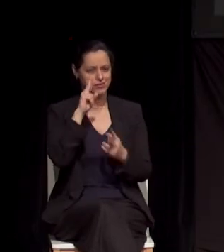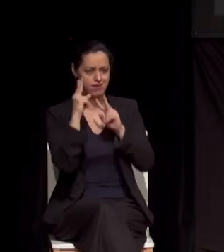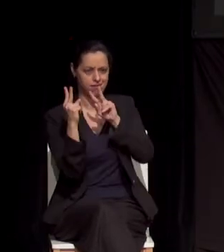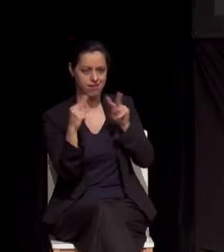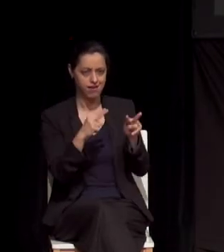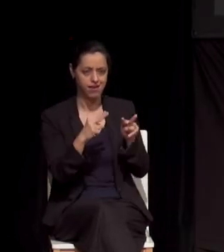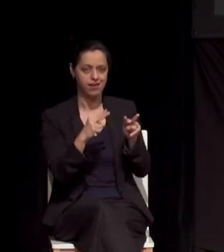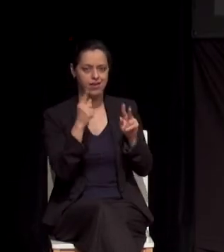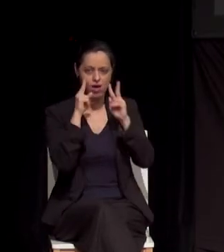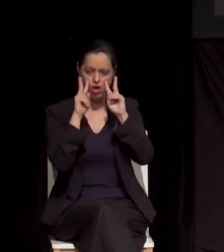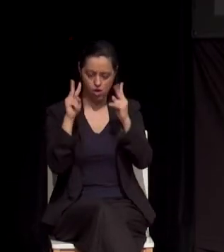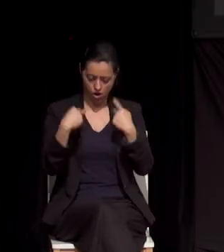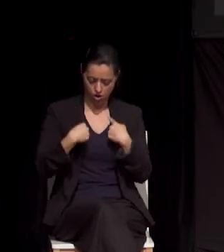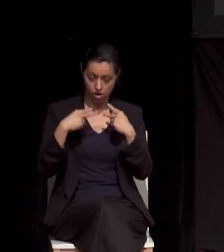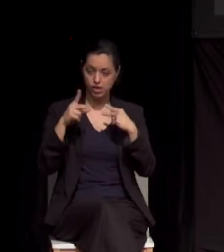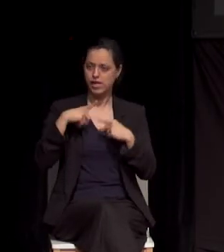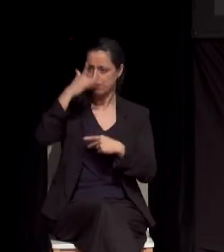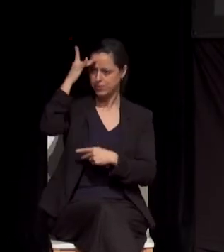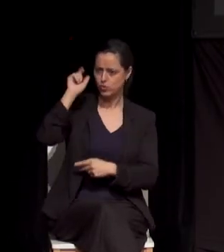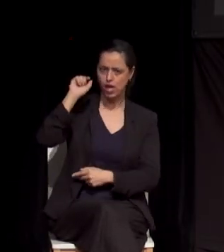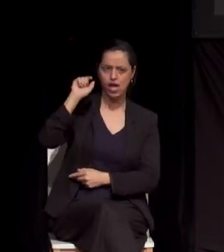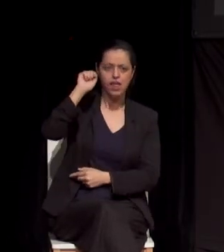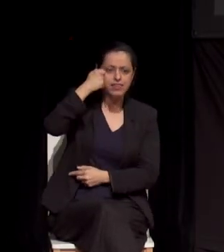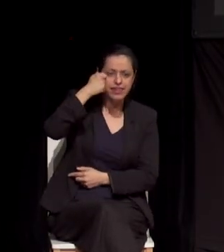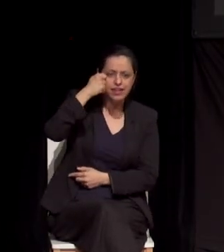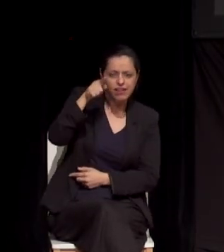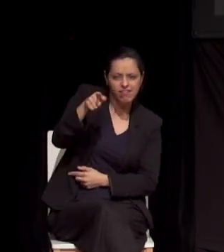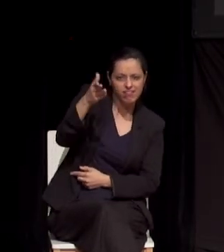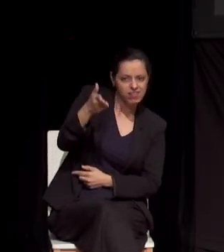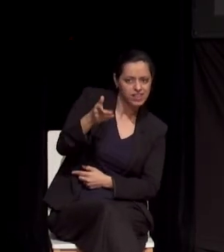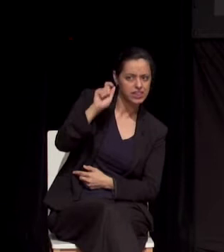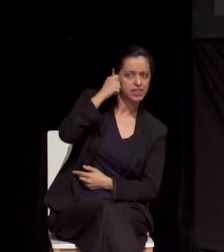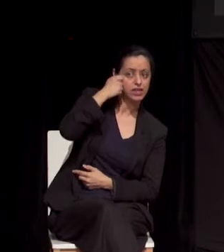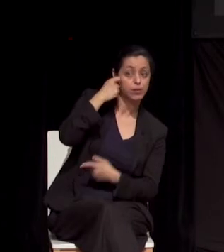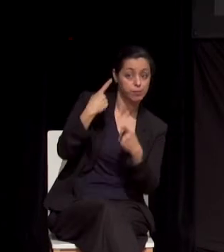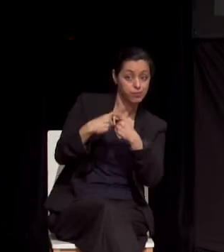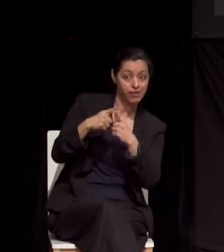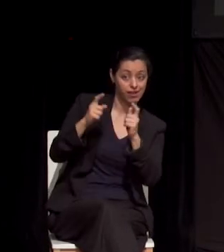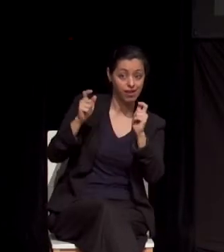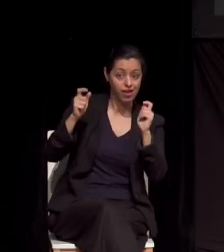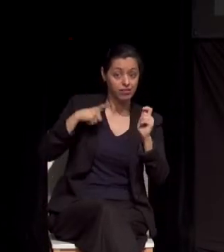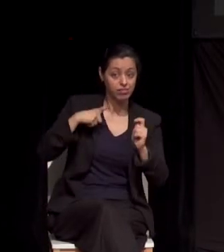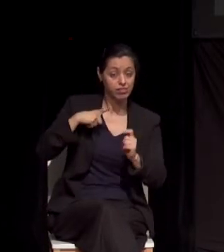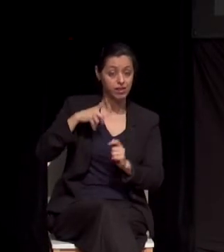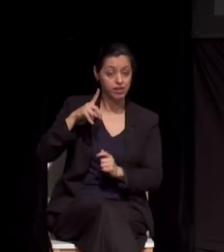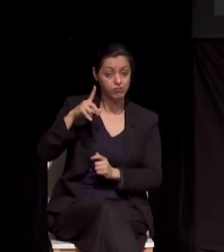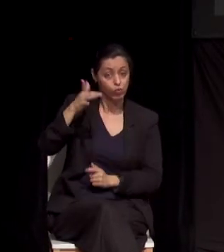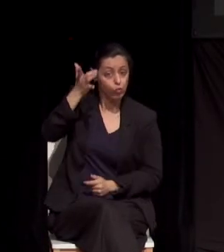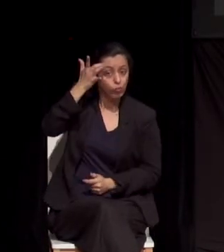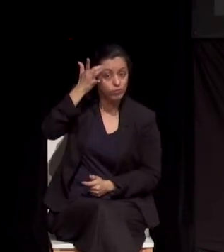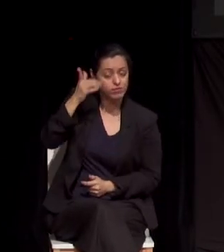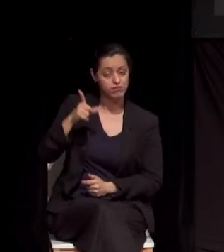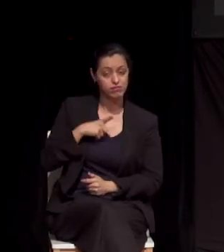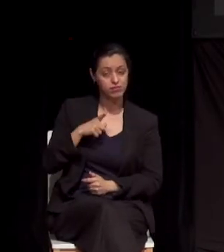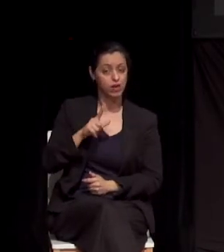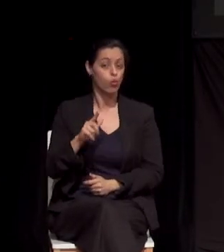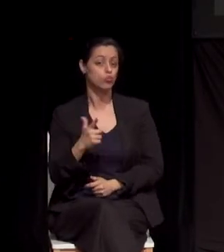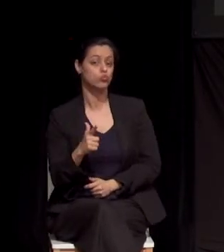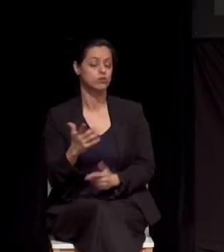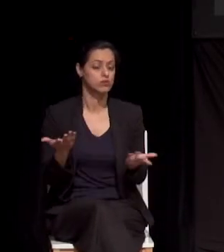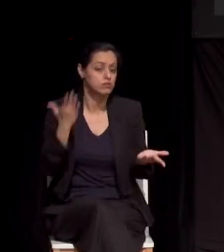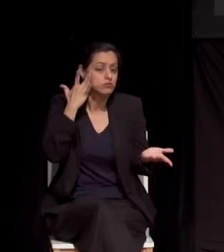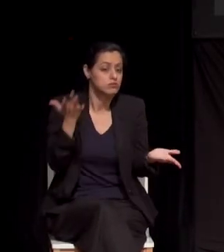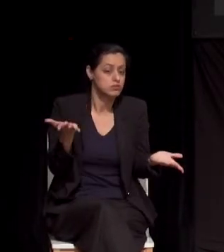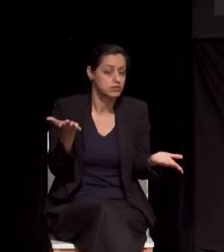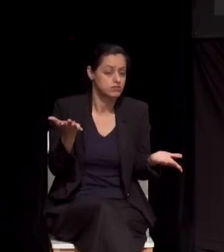no ambiente de vocês pessoas negras que ocupam esses espaços de poder, e qual que é a agência dessas pessoas para transformarem as realidades